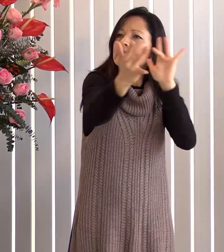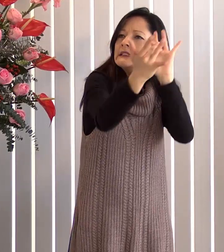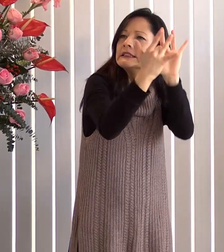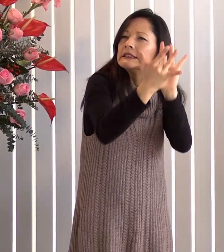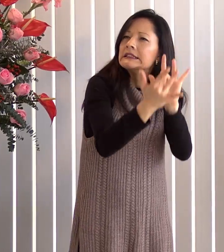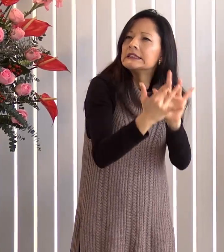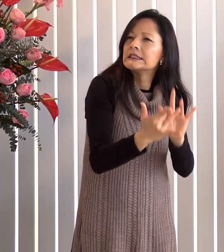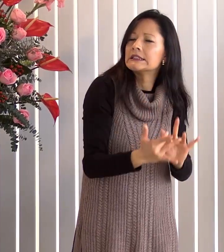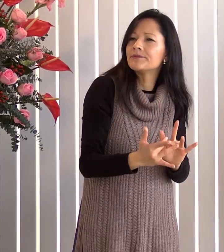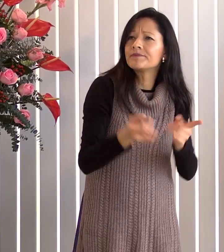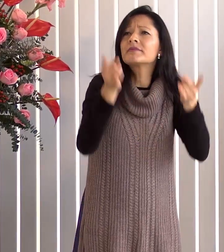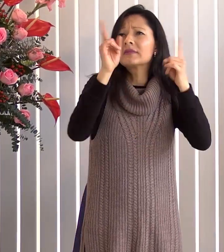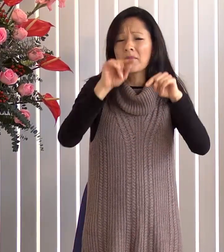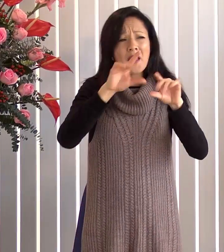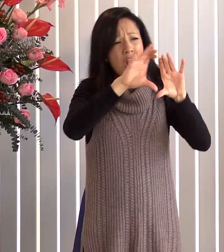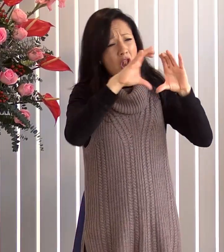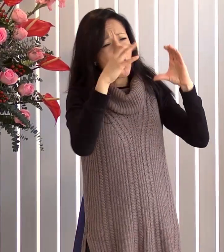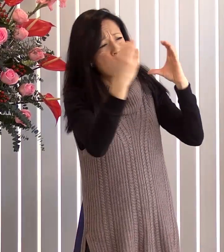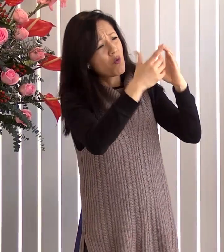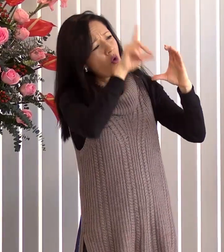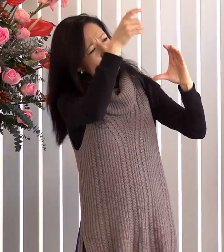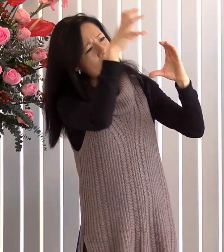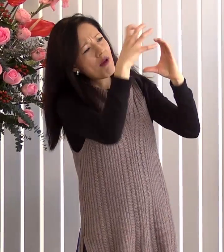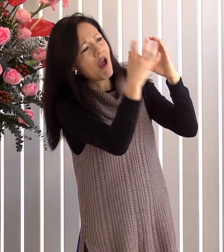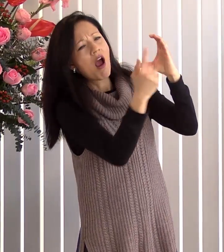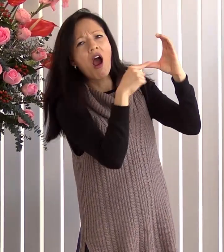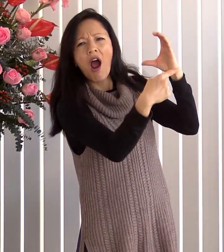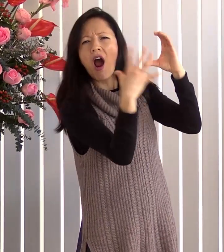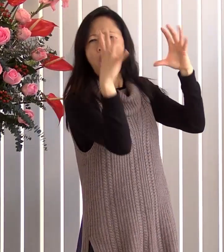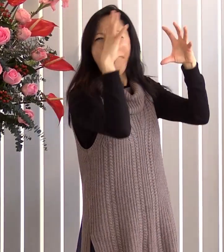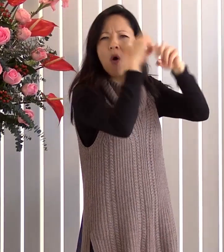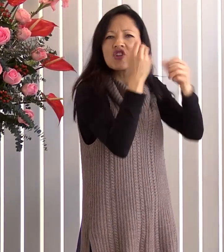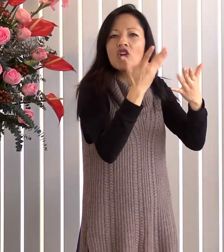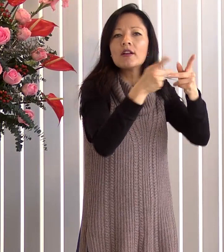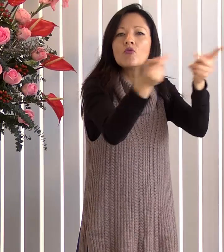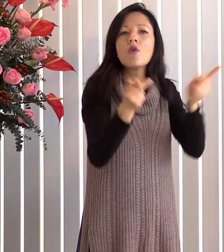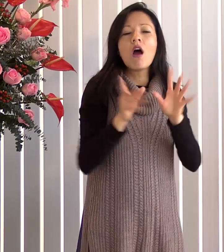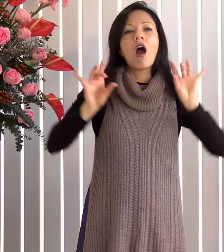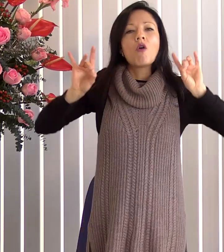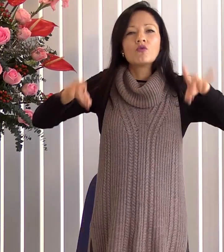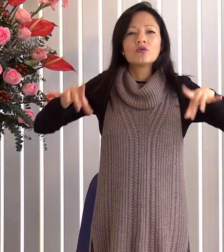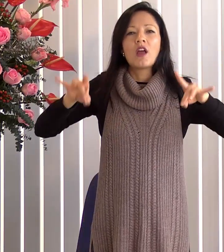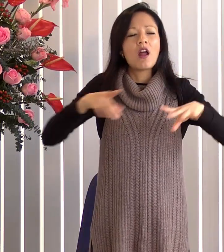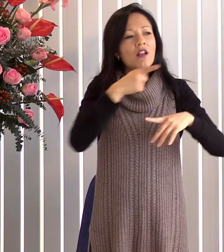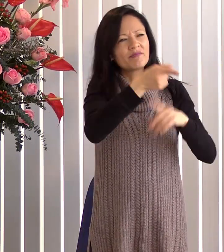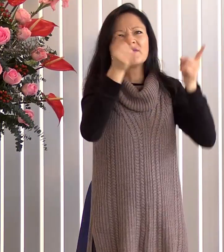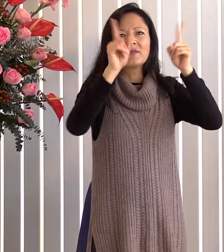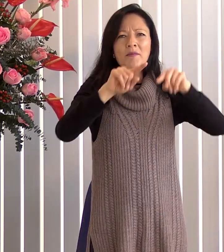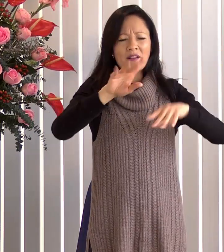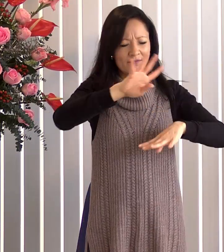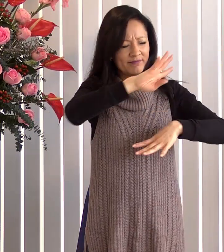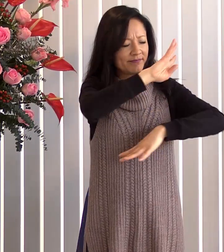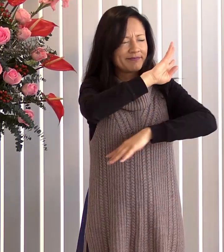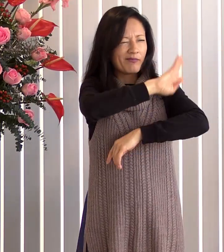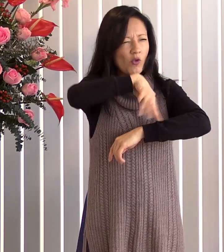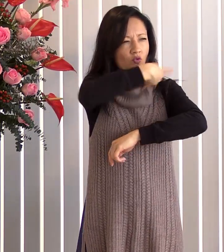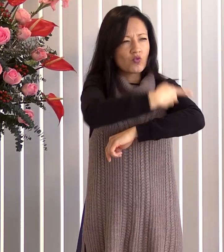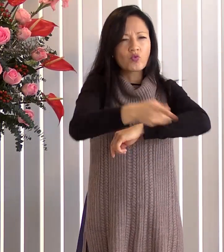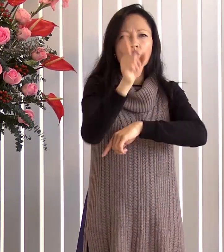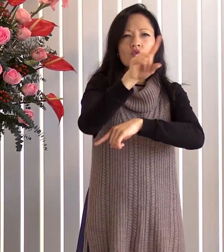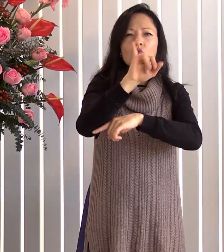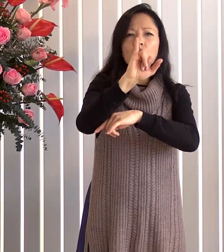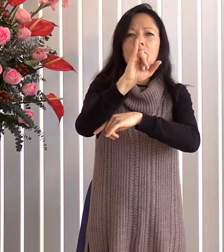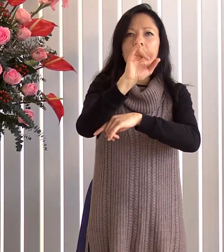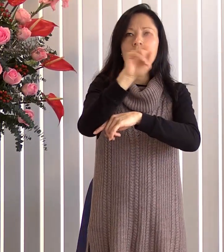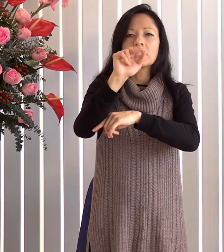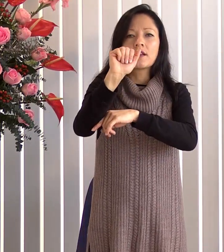en los que están al otro lado del mundo, donde ya es noche, Señor, en Australia, Padre Celestial, allí en Suiza, Padre Celestial, en España, los